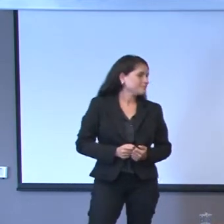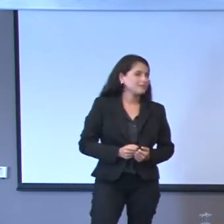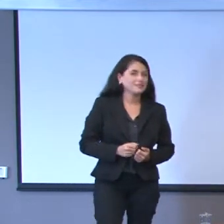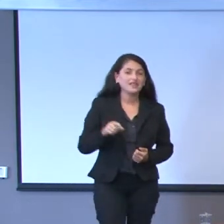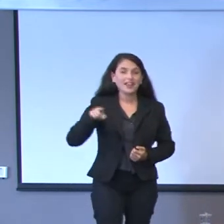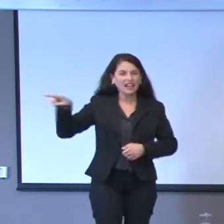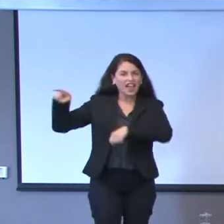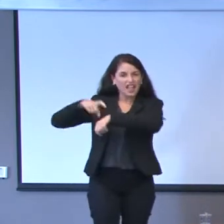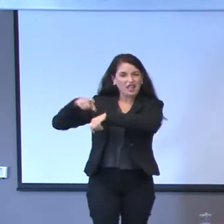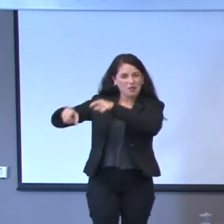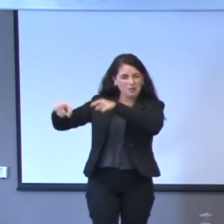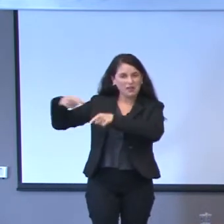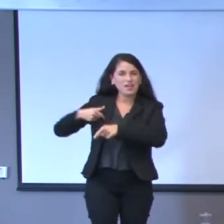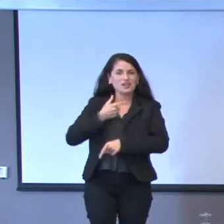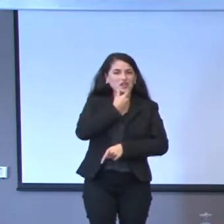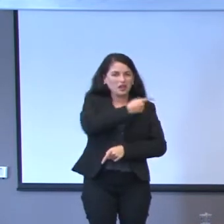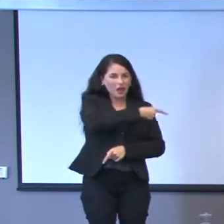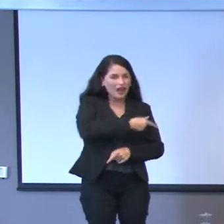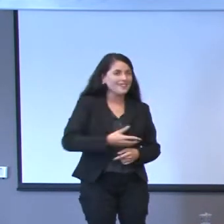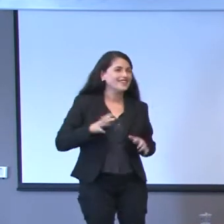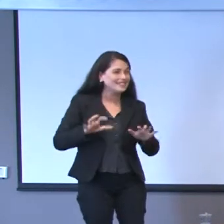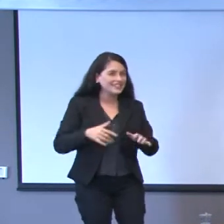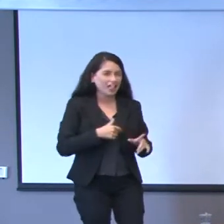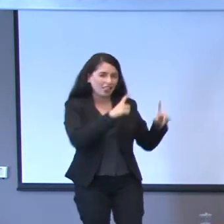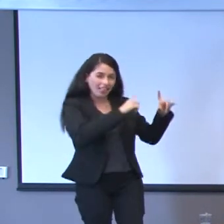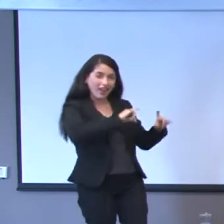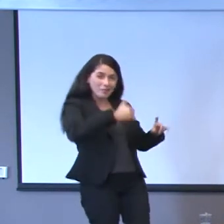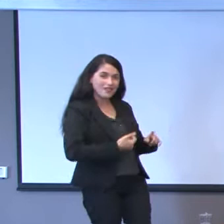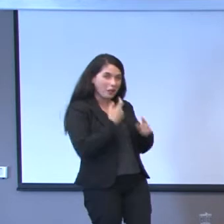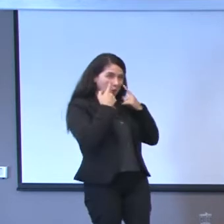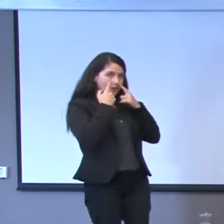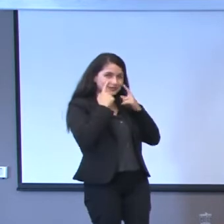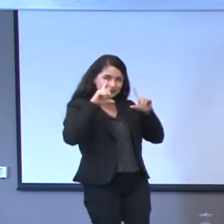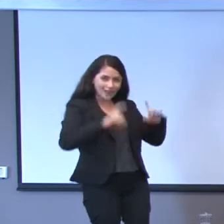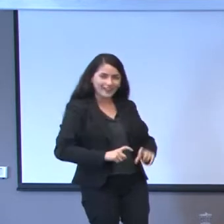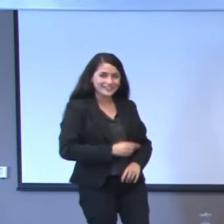Aquele momento que o cara estava pagando bafão lá.